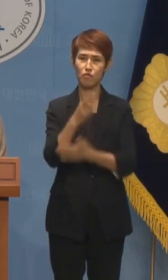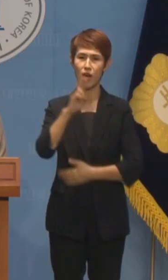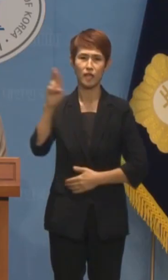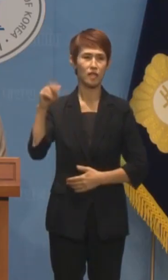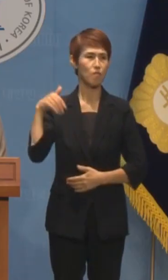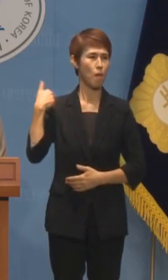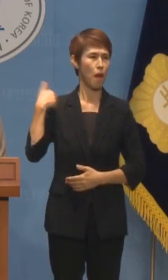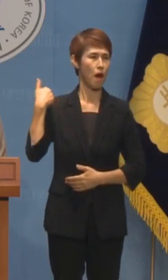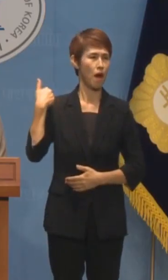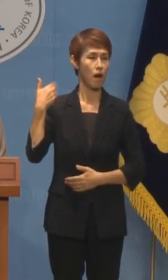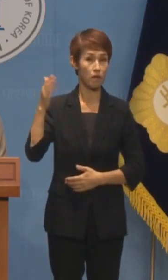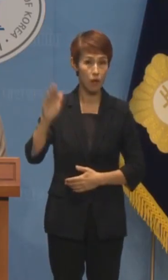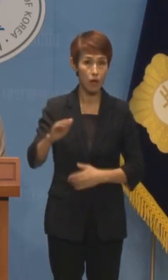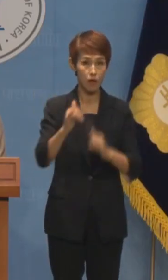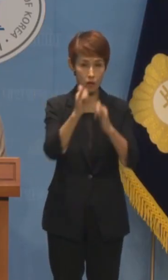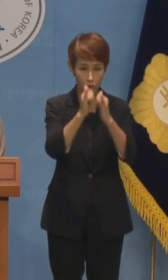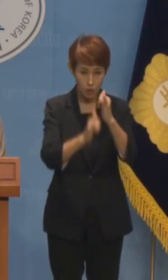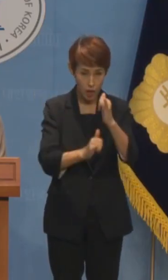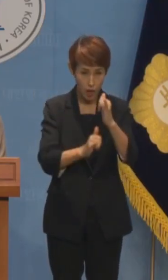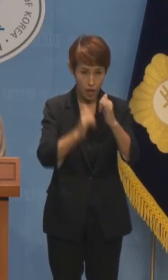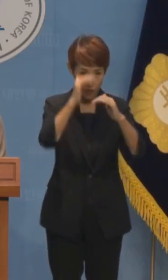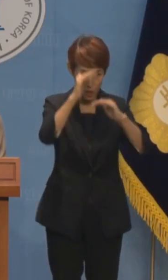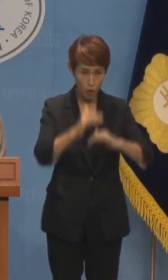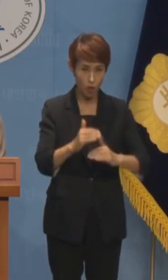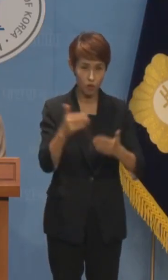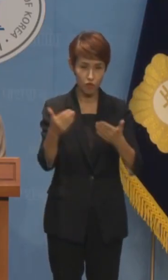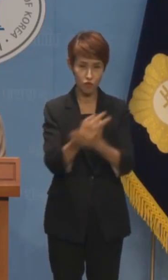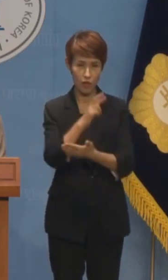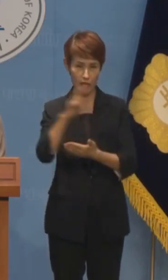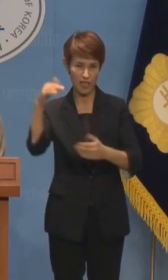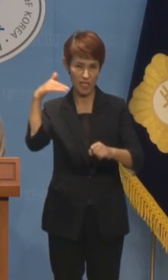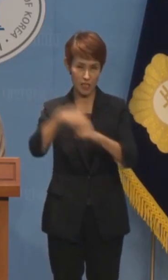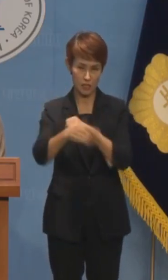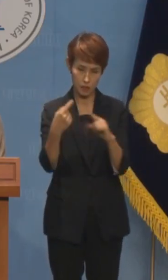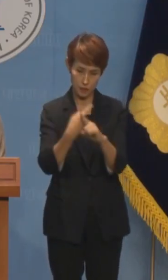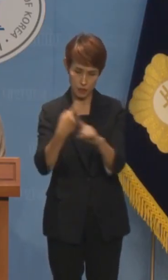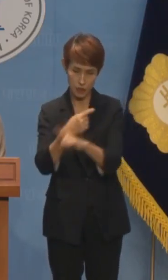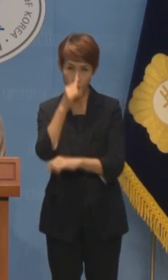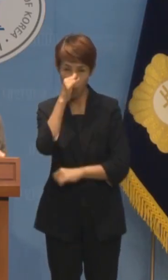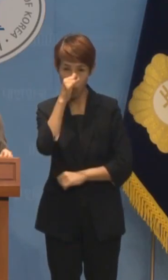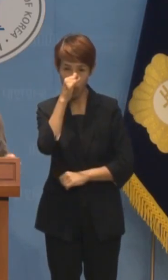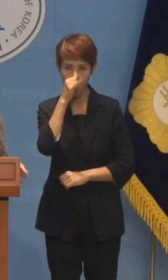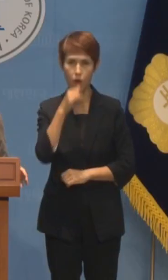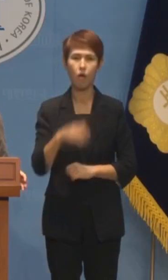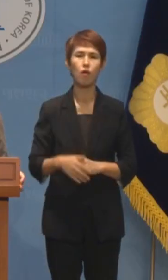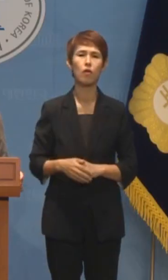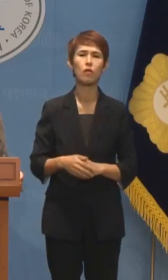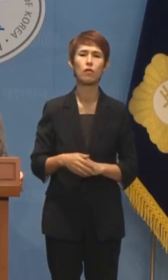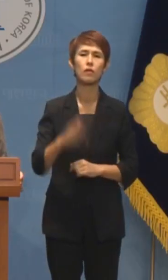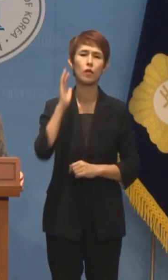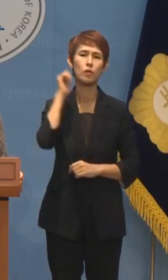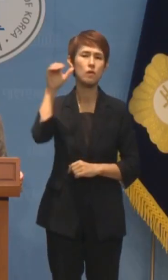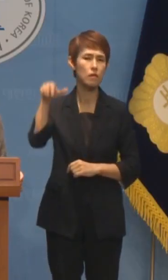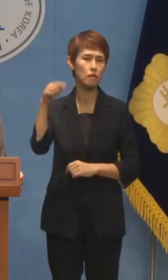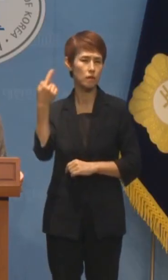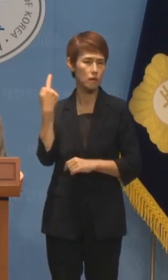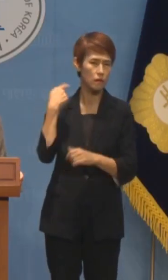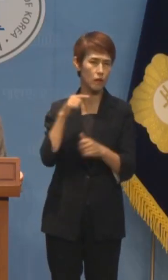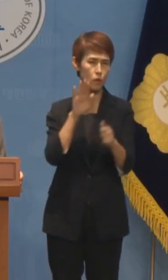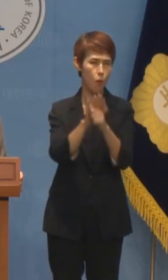모든 역사적 사실을 뉴라이트 방식으로 해석하고 해결하고 주장하는 용산이 역사 왜곡 교과서의 뒷배입니까?